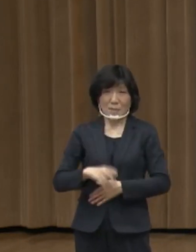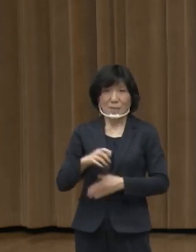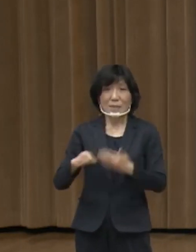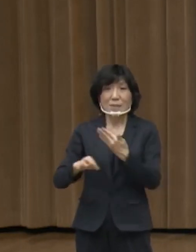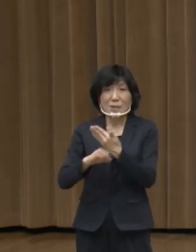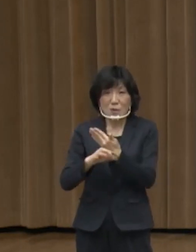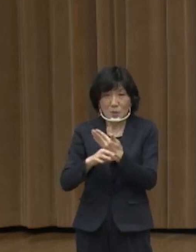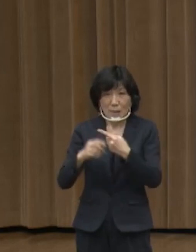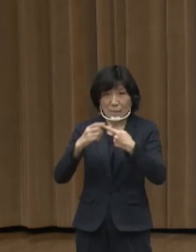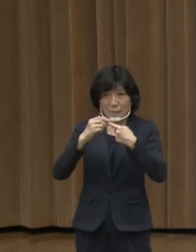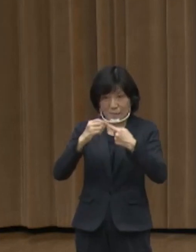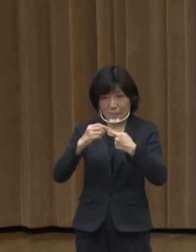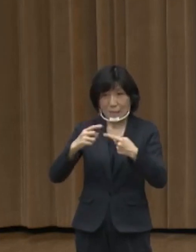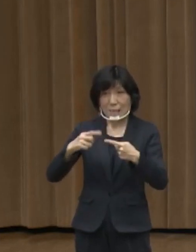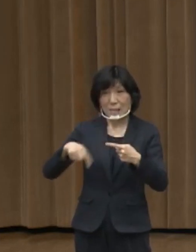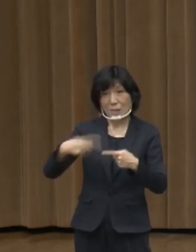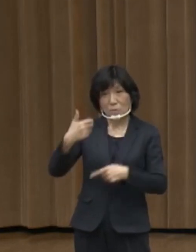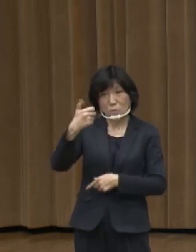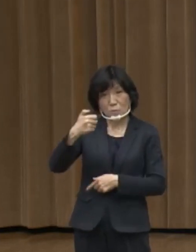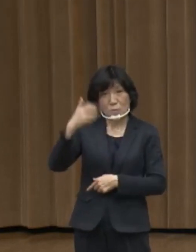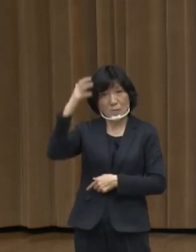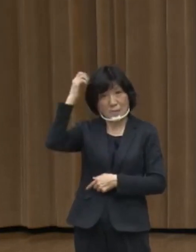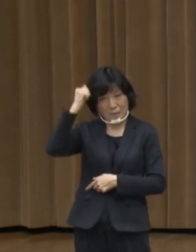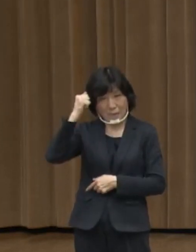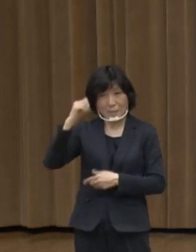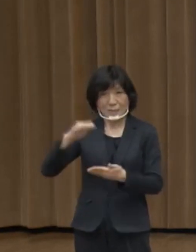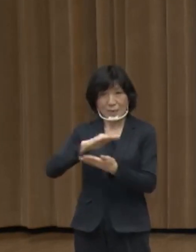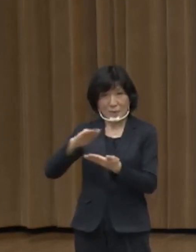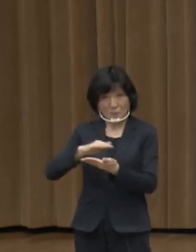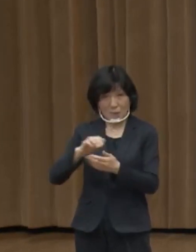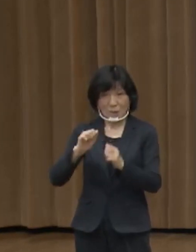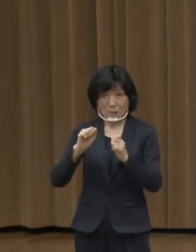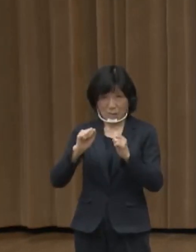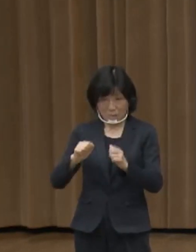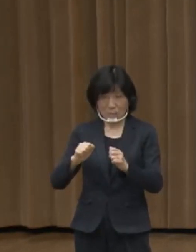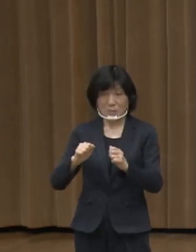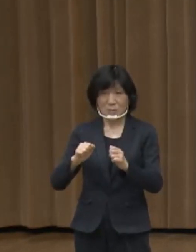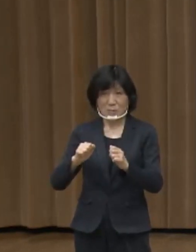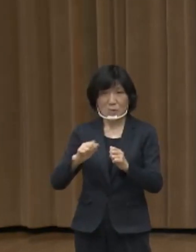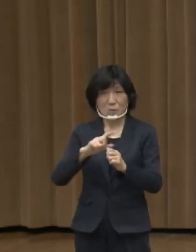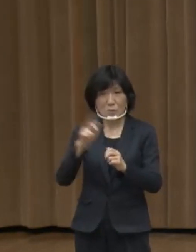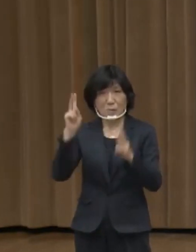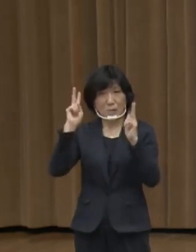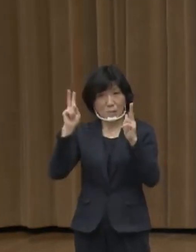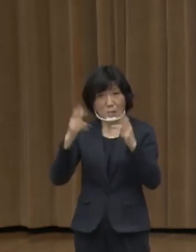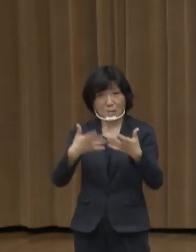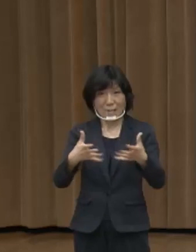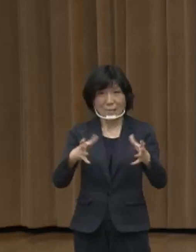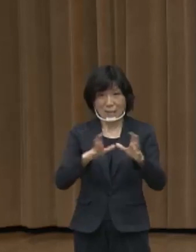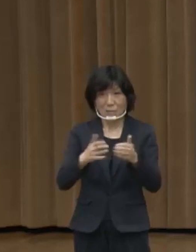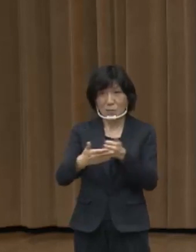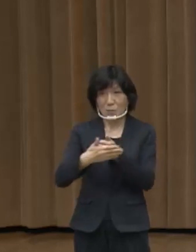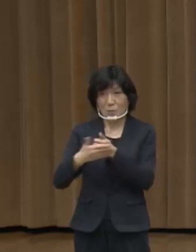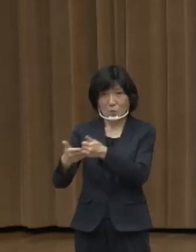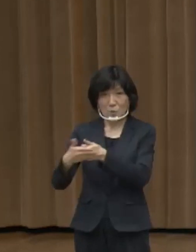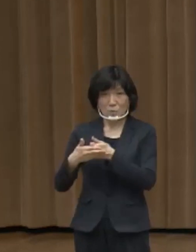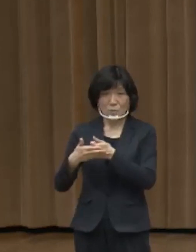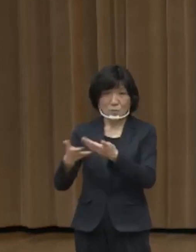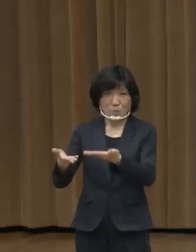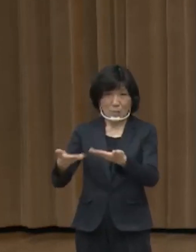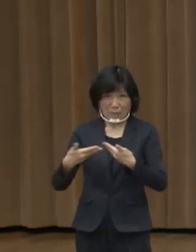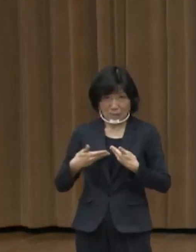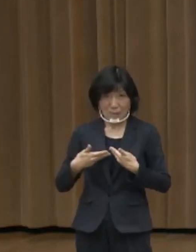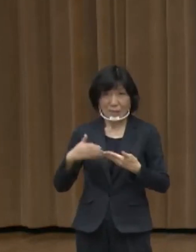つ目は150周年を埼玉県が迎え、さまざまな企業や団体のご協力もいただい